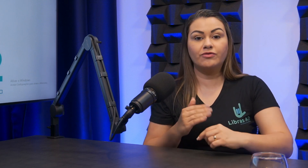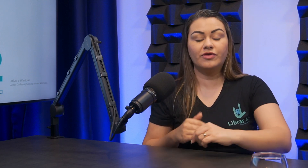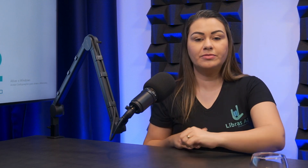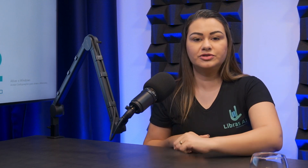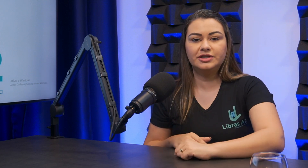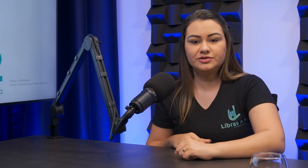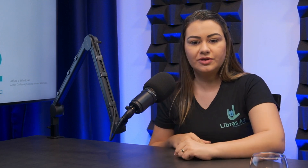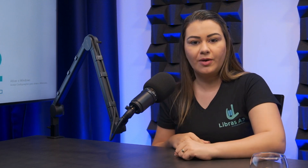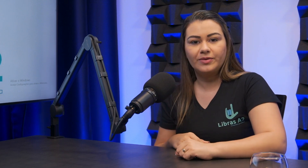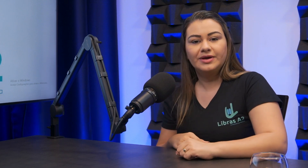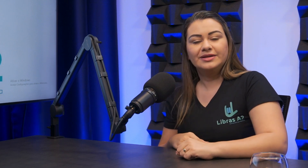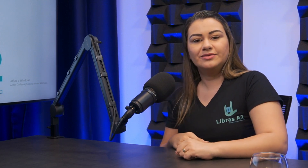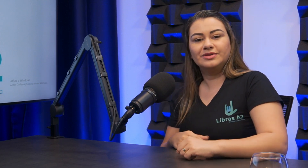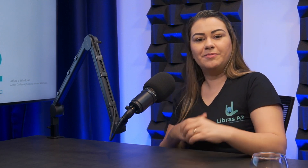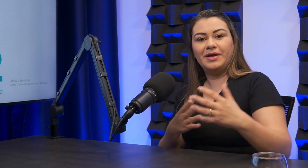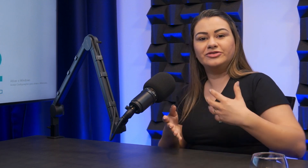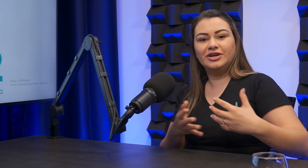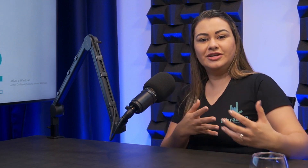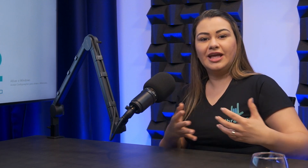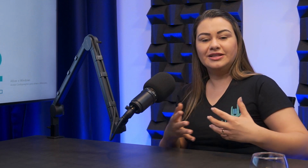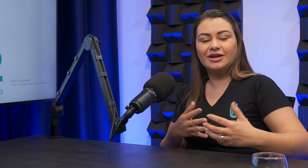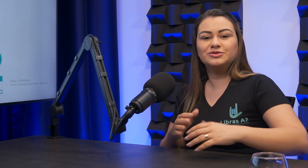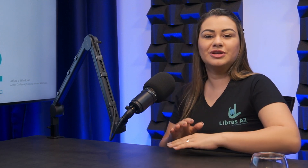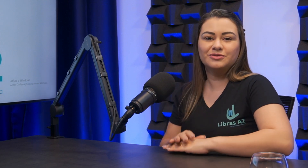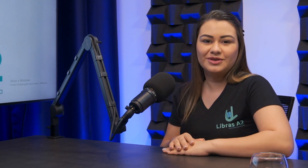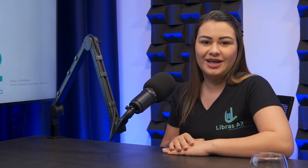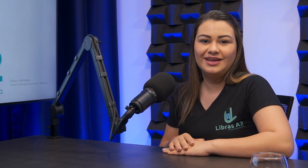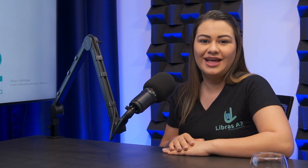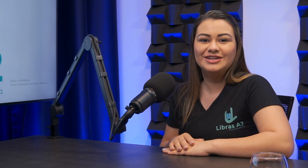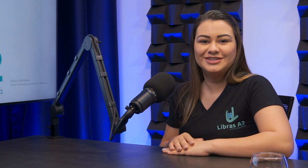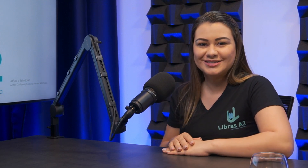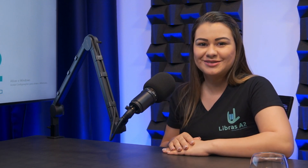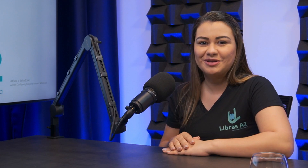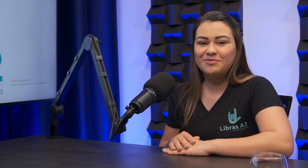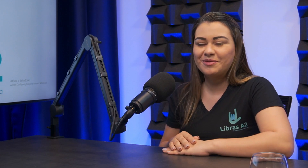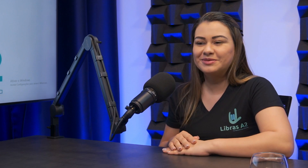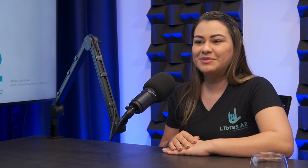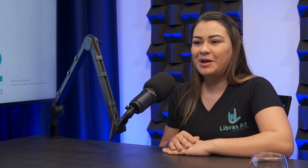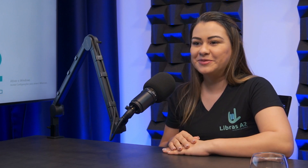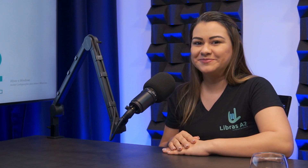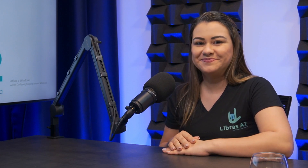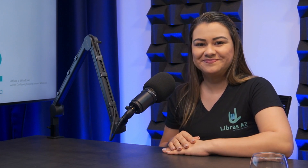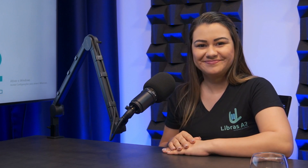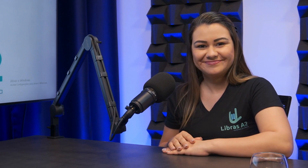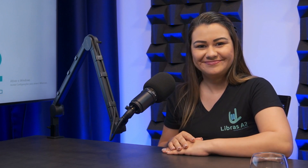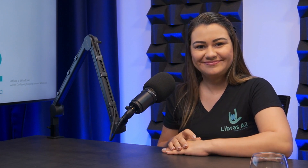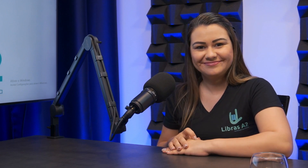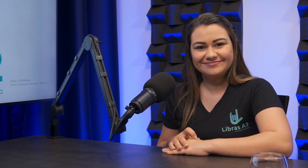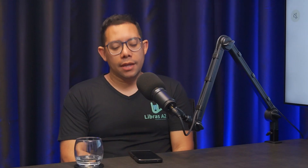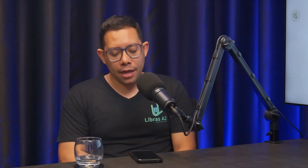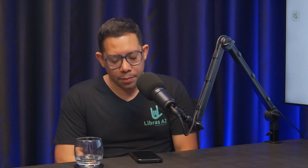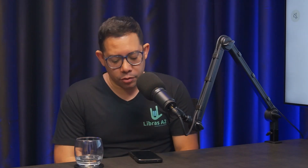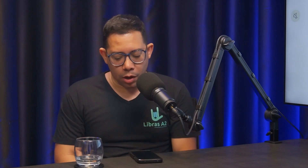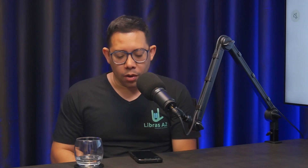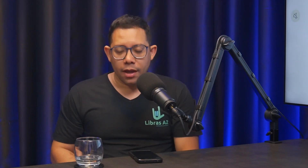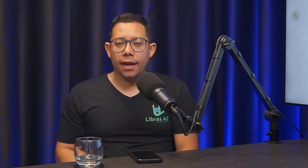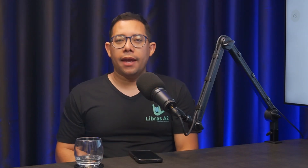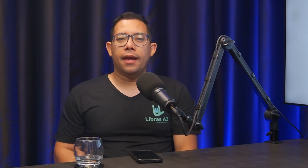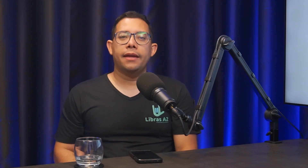verbo direcional. Então, depende aí quem tá ajudando quem, é a direção da palma da minha mão. Excelente. E aí, pessoal, é